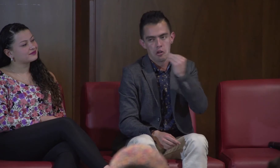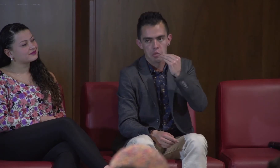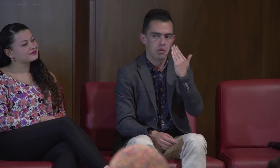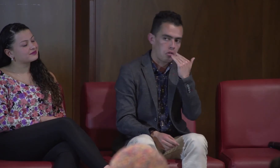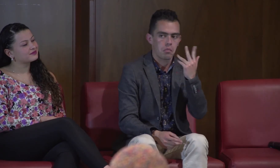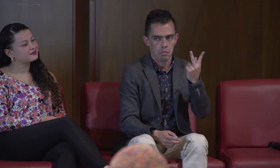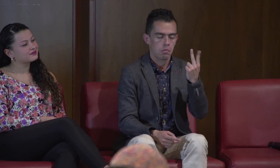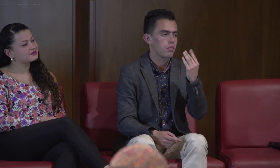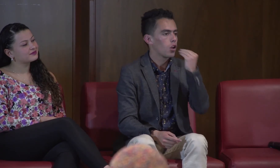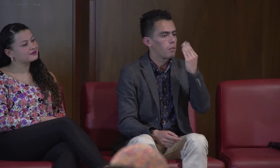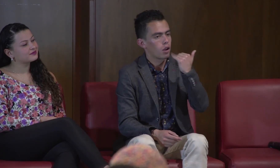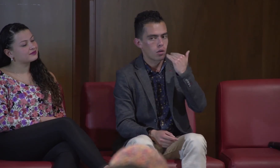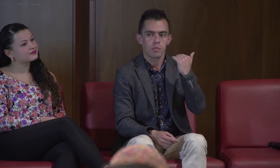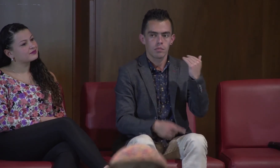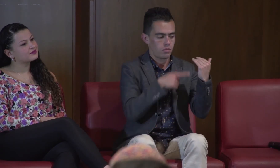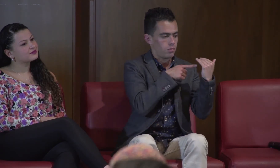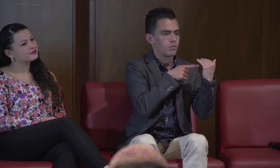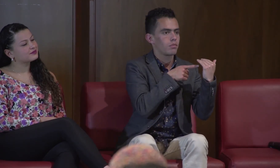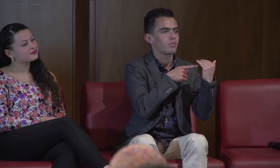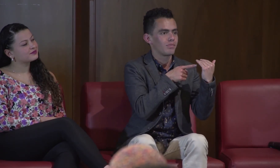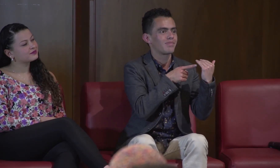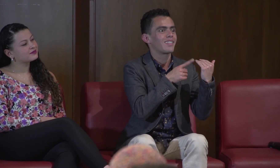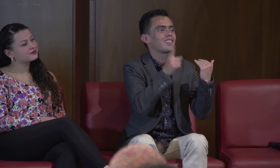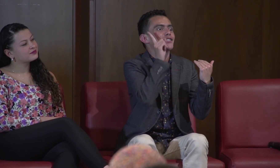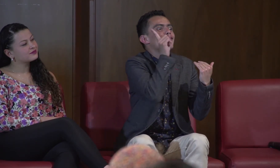esta manera, puede que sea así o así, de estas dos formas,